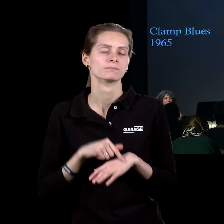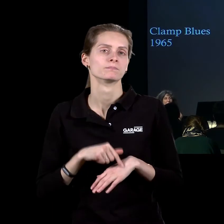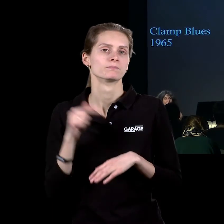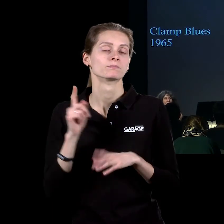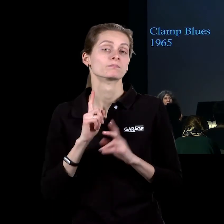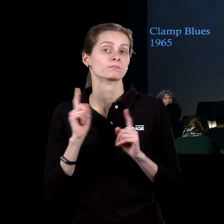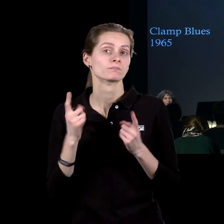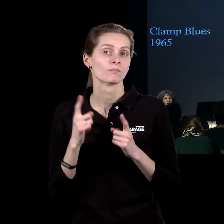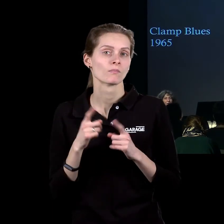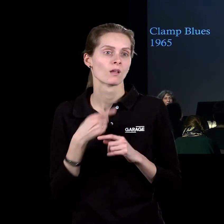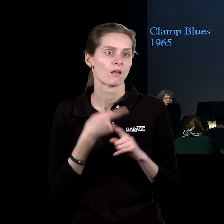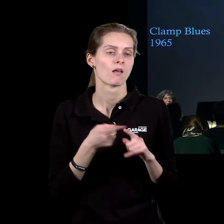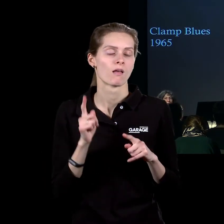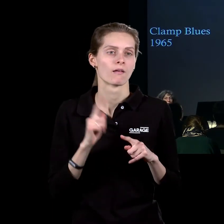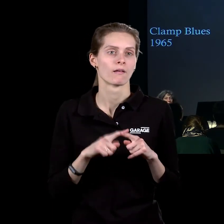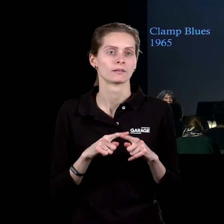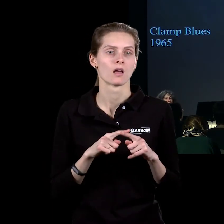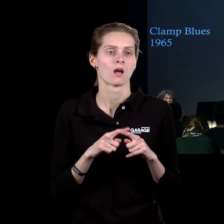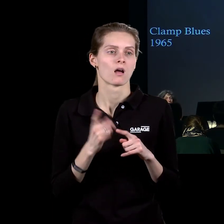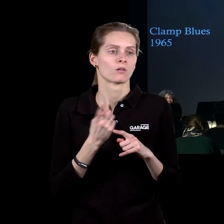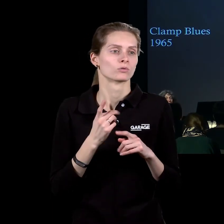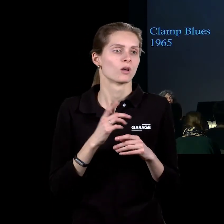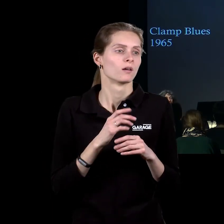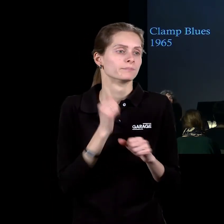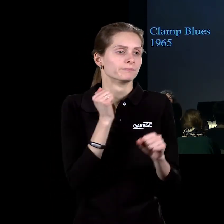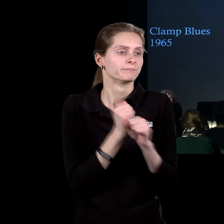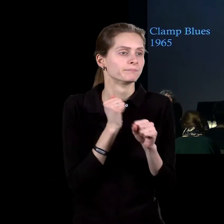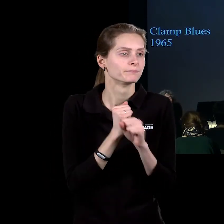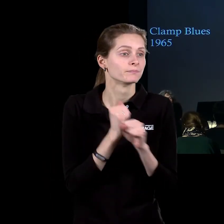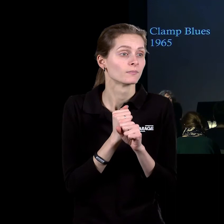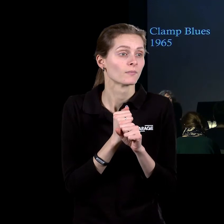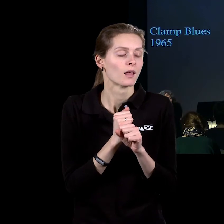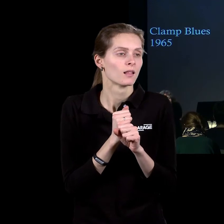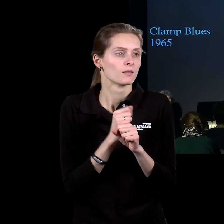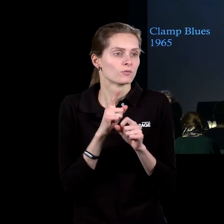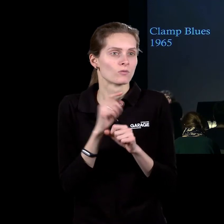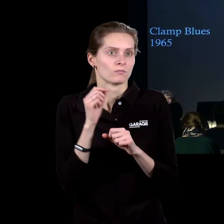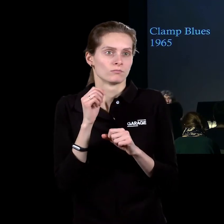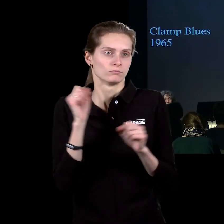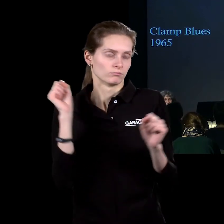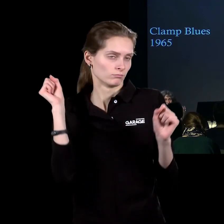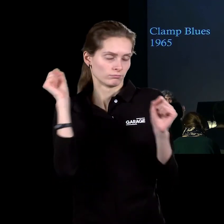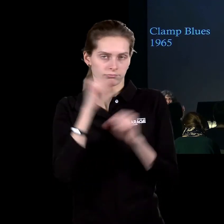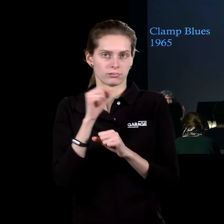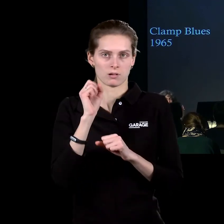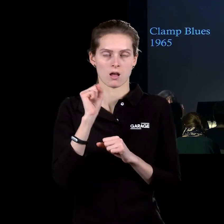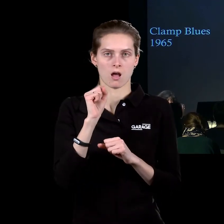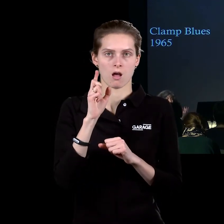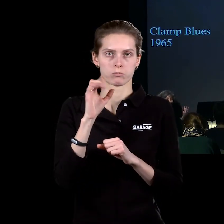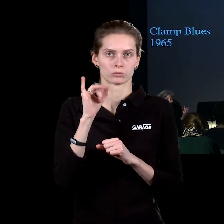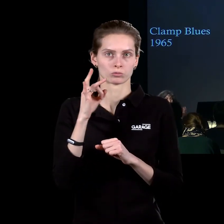что это, конечно, машинерия, что это, конечно, некие устройства, но это машинерия прежде всего абсурдная. Это что-то, что не работает, что непонятно,